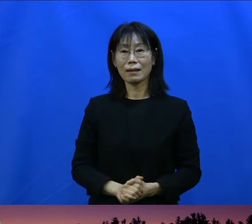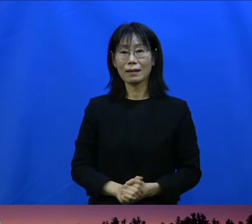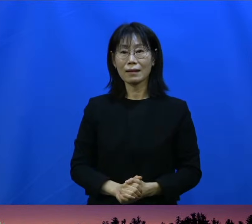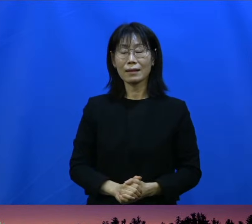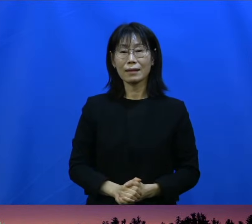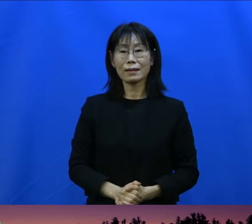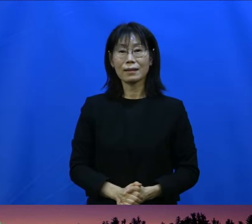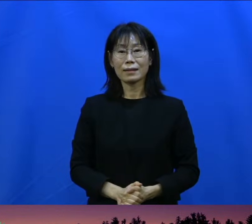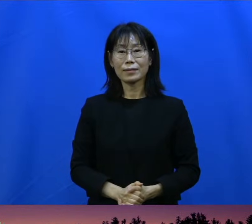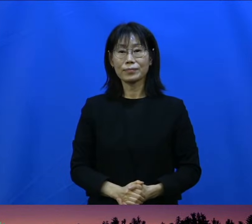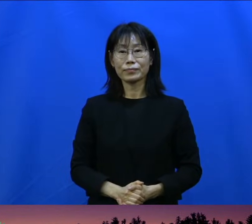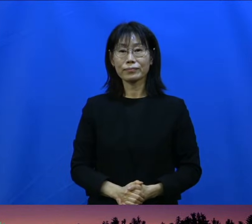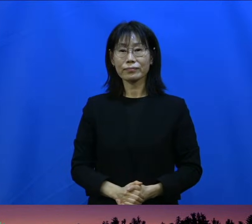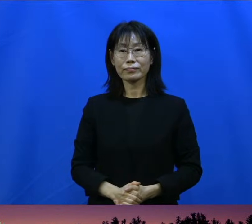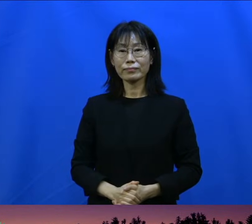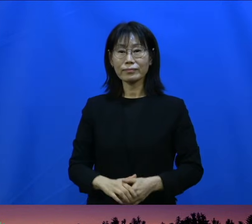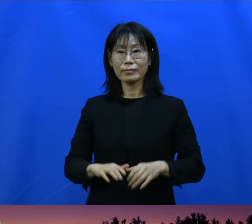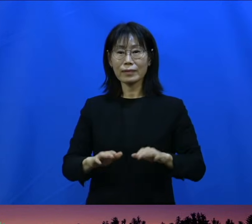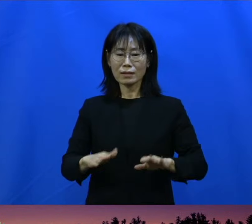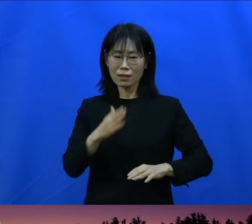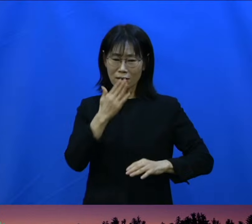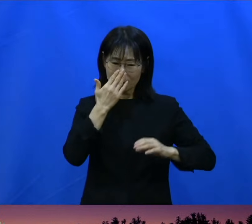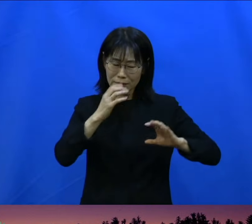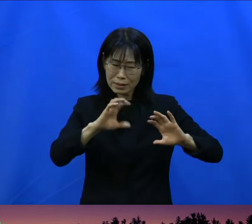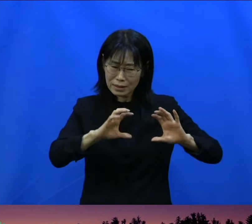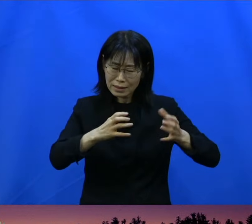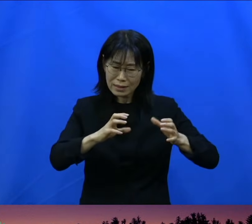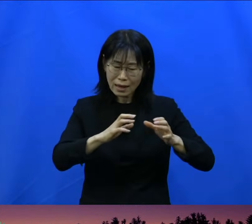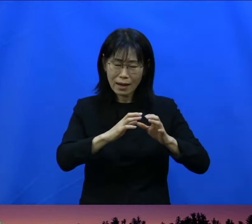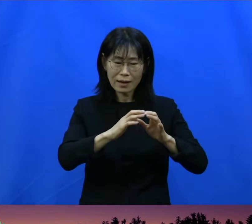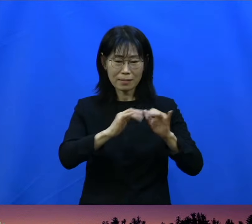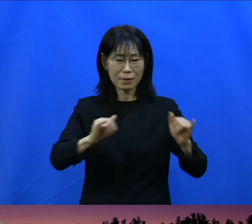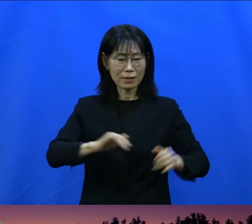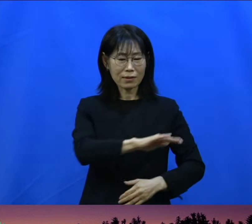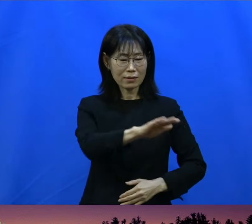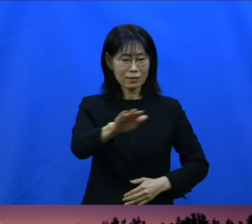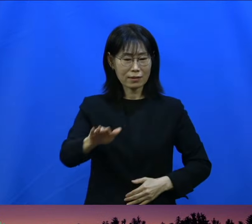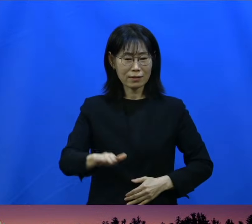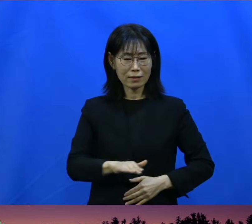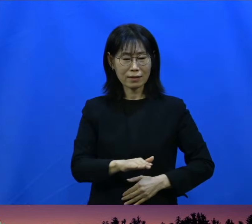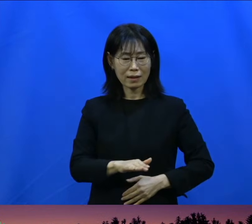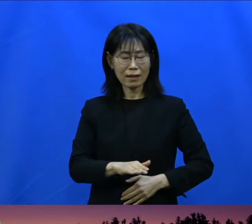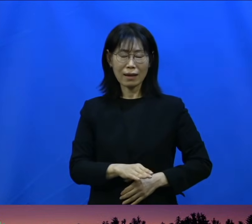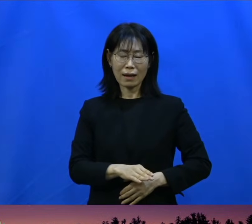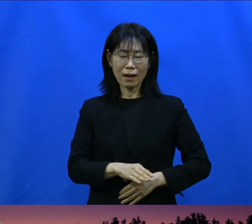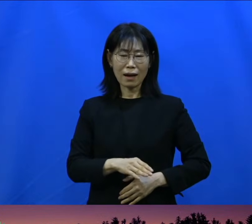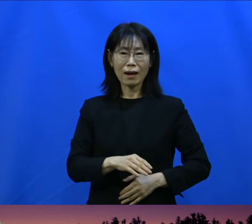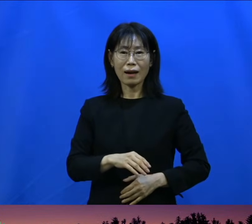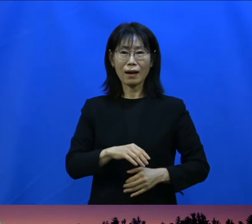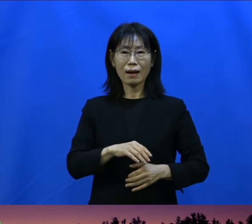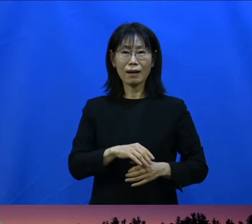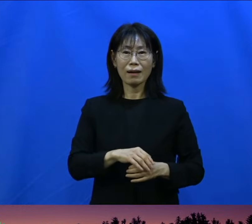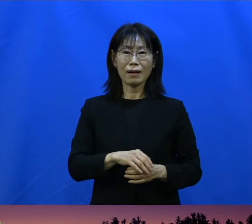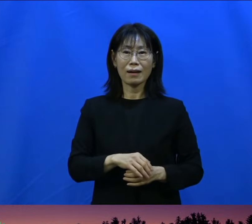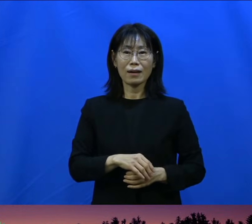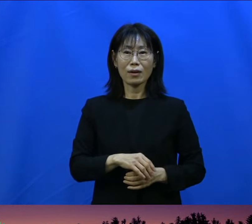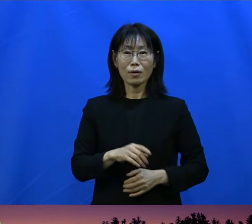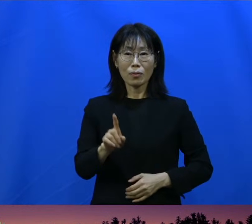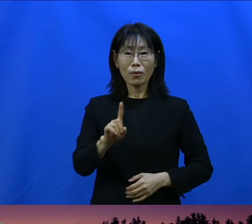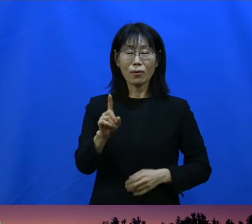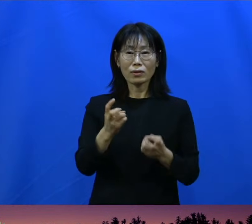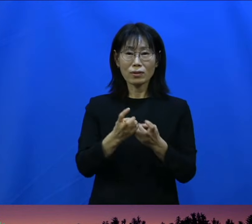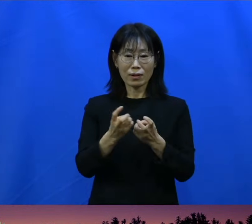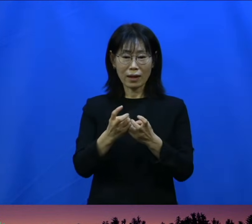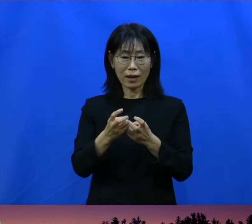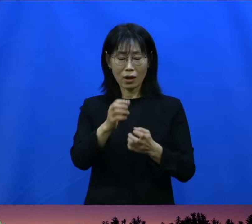그러니까 이사야는 지금 초죽음의 상태예요. 이 하나님을 만나고 어떻게 해요?